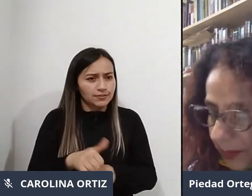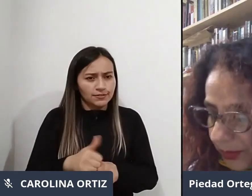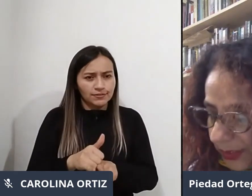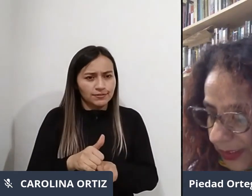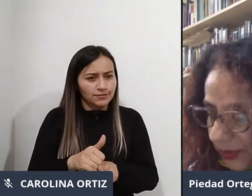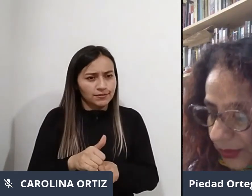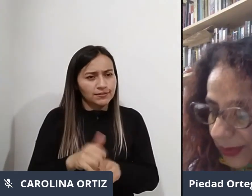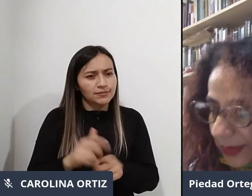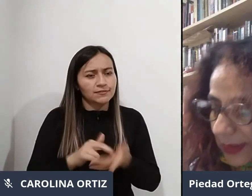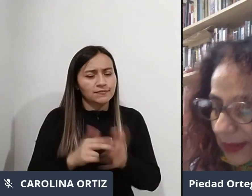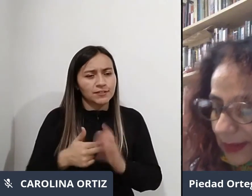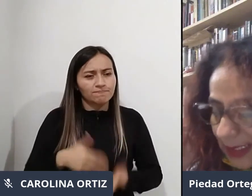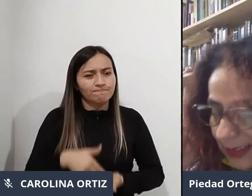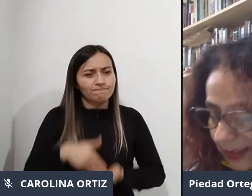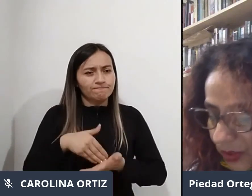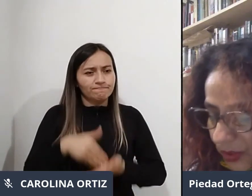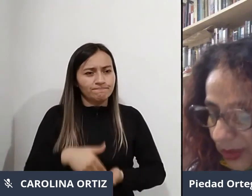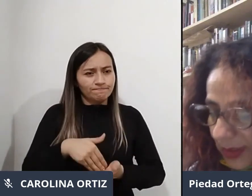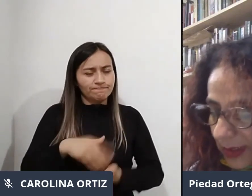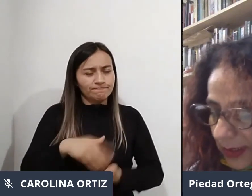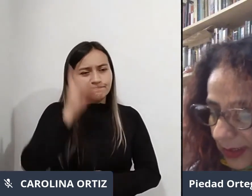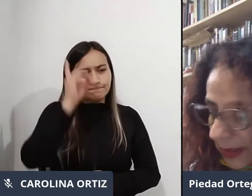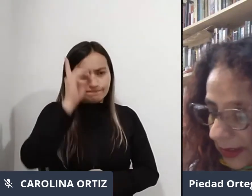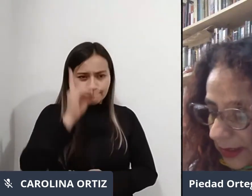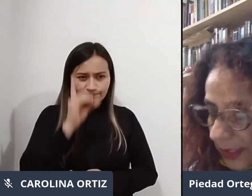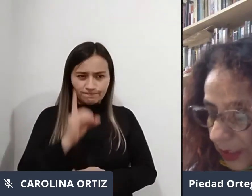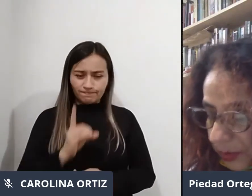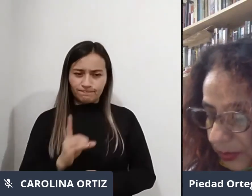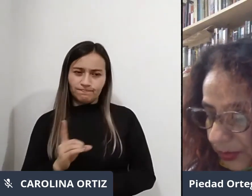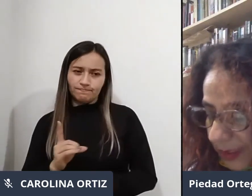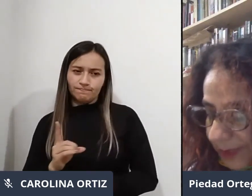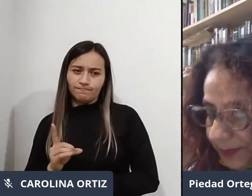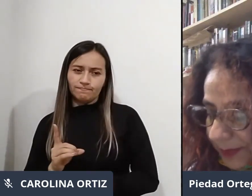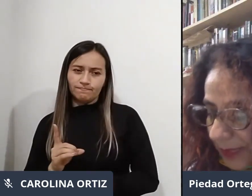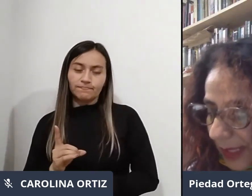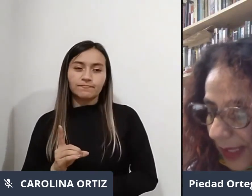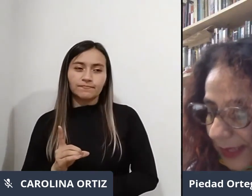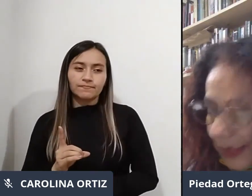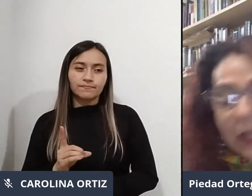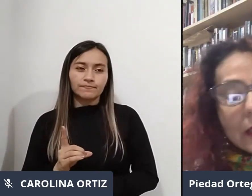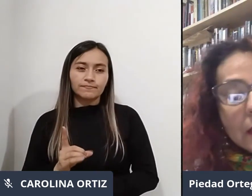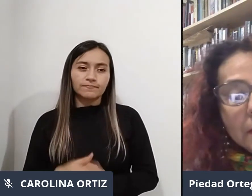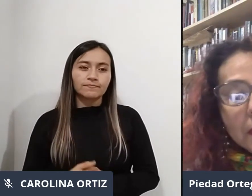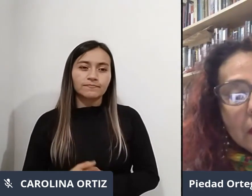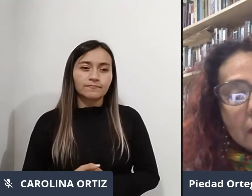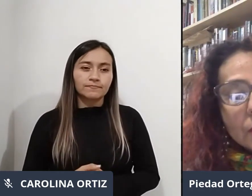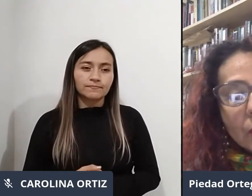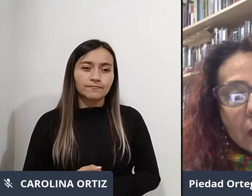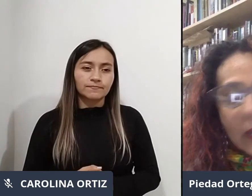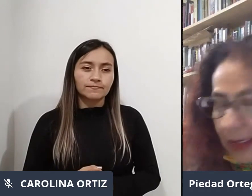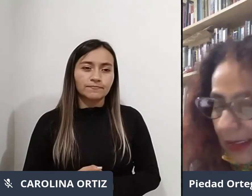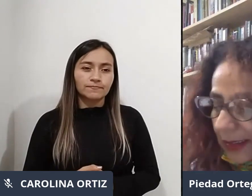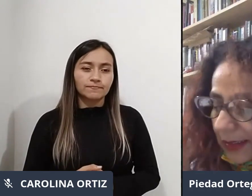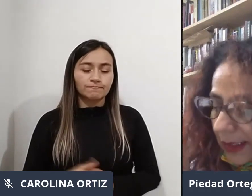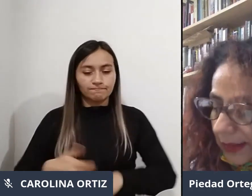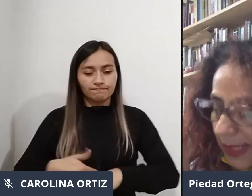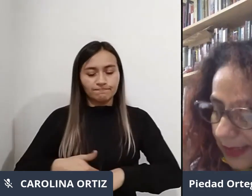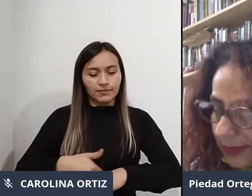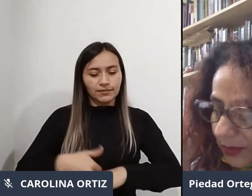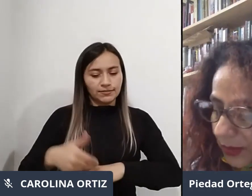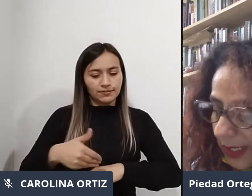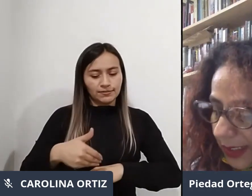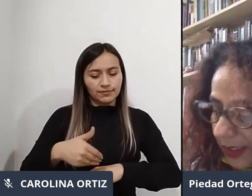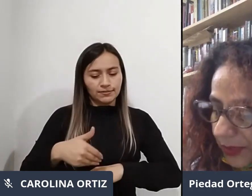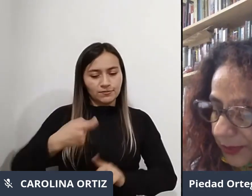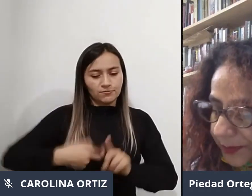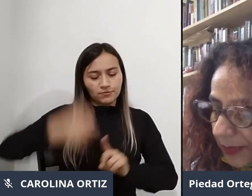de posición, decisión y ruptura. Exige de mí escoger entre esto